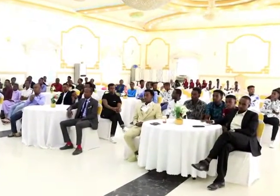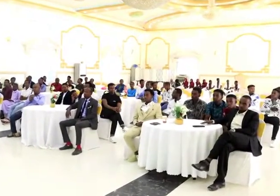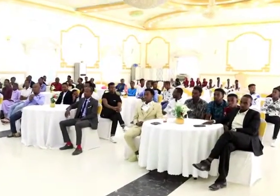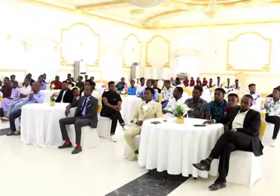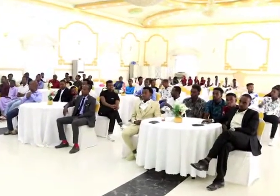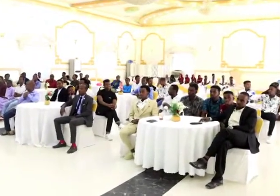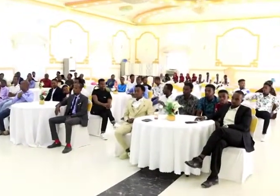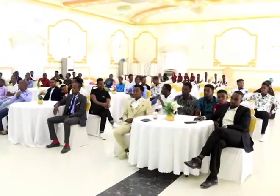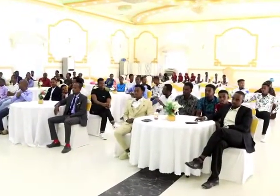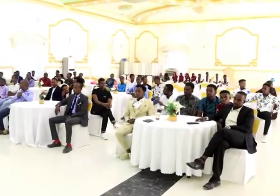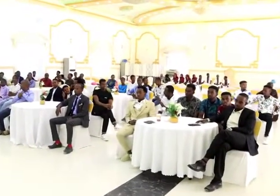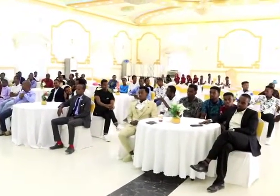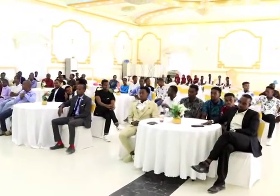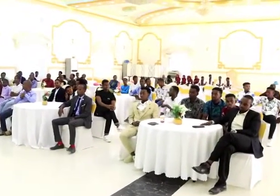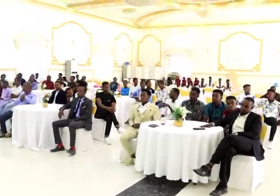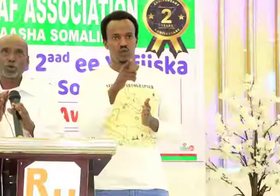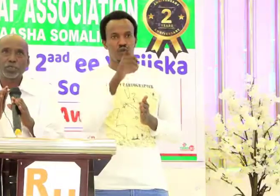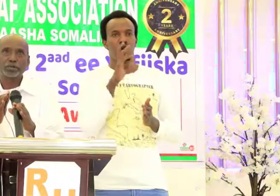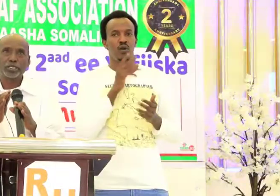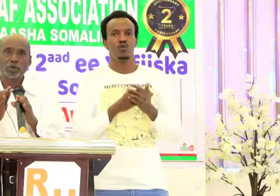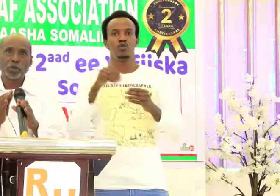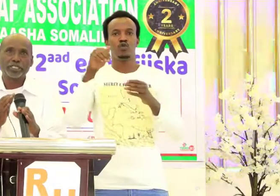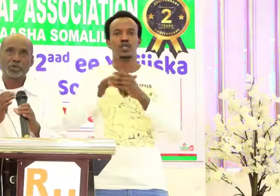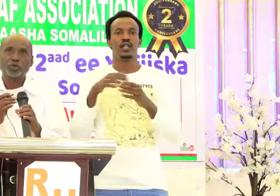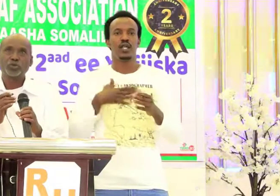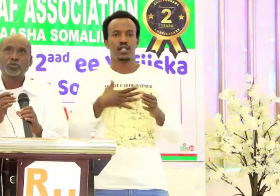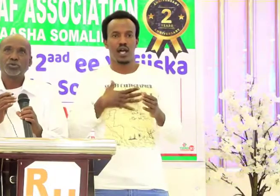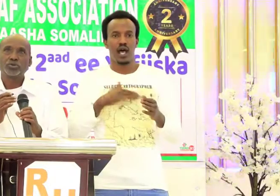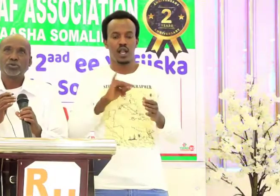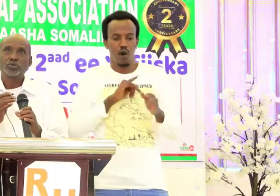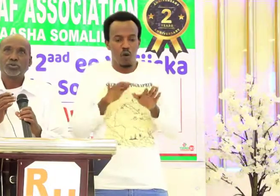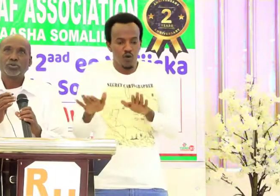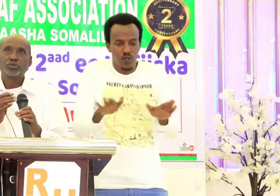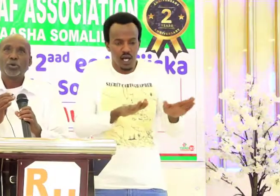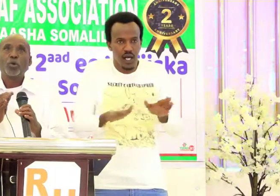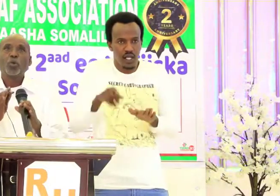تاي وحاد كميتيهين داد كانو خدمين نانو أديقنو